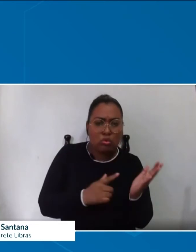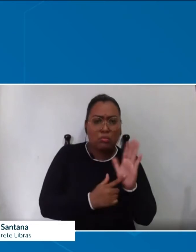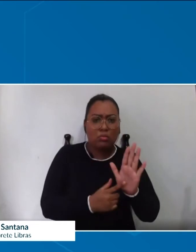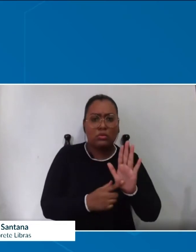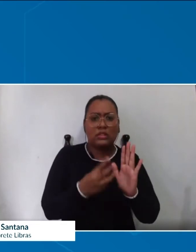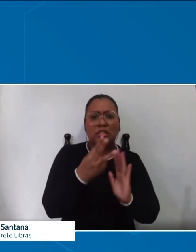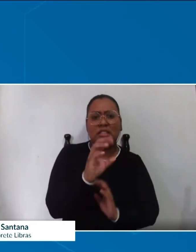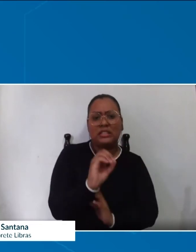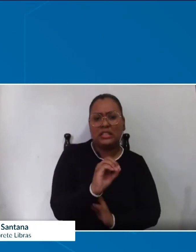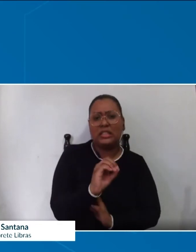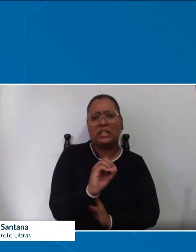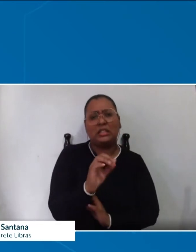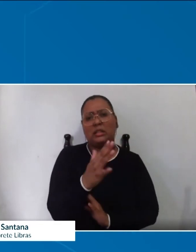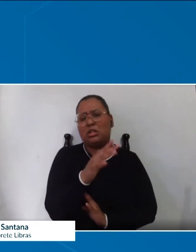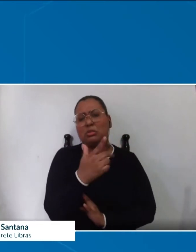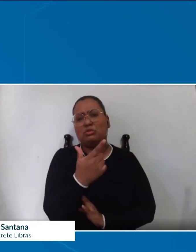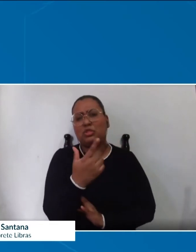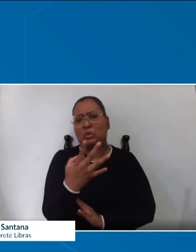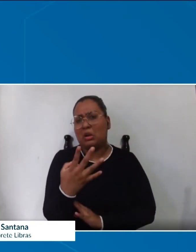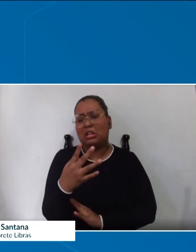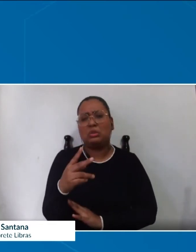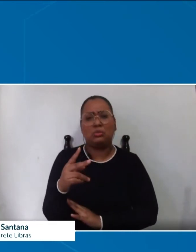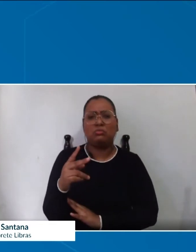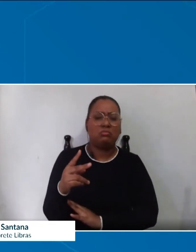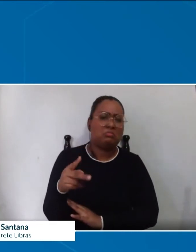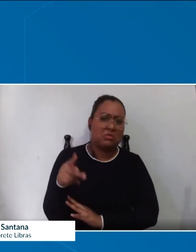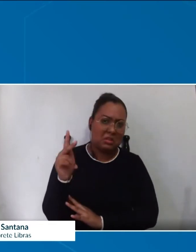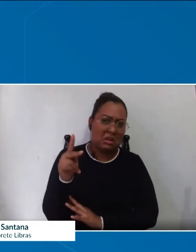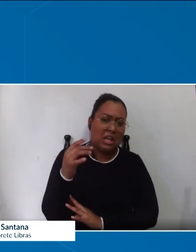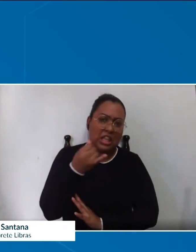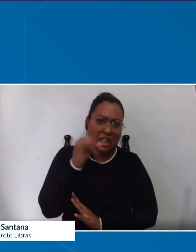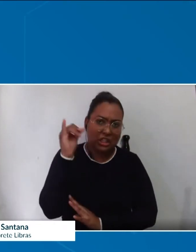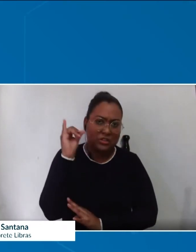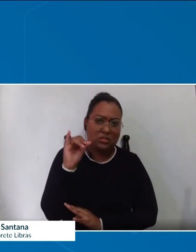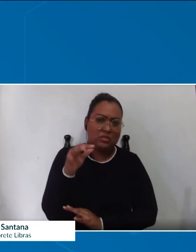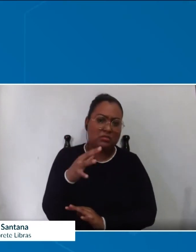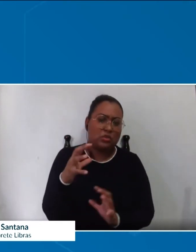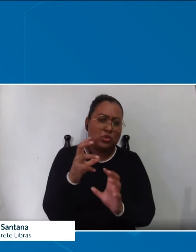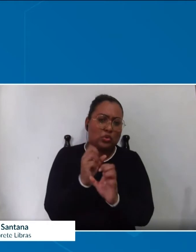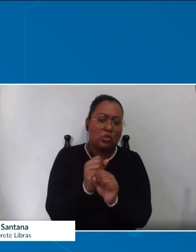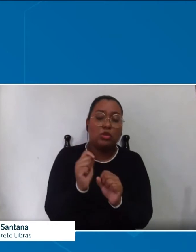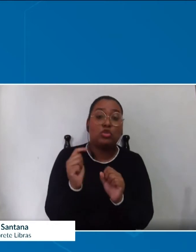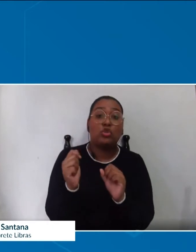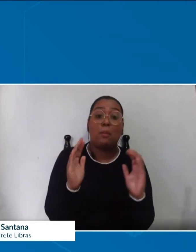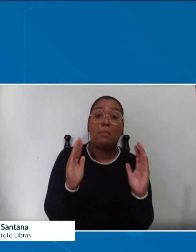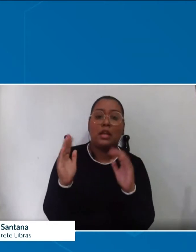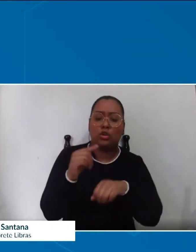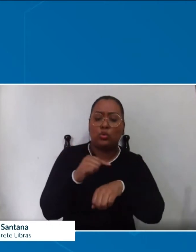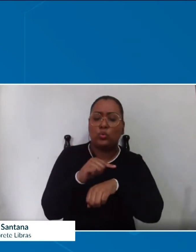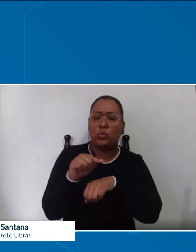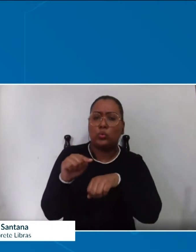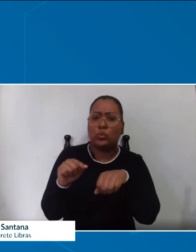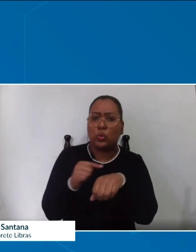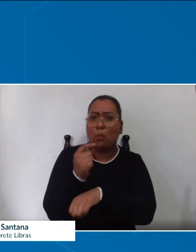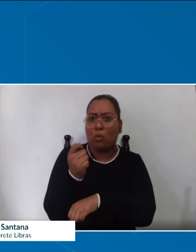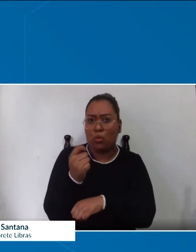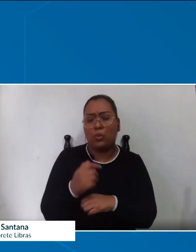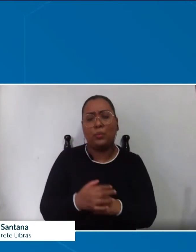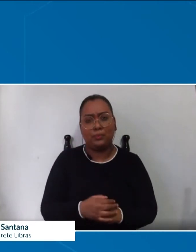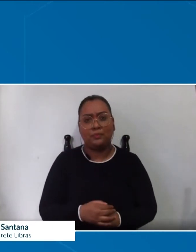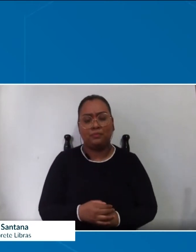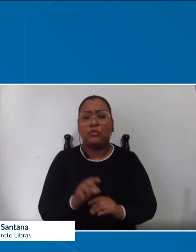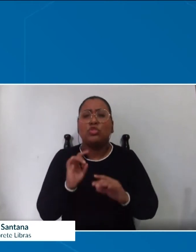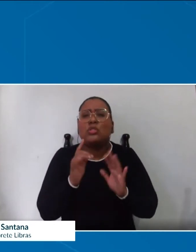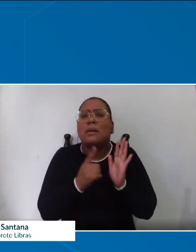kVA, que dá 24 kW, gera somente um determinado período. Isso aí